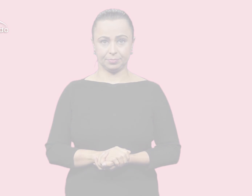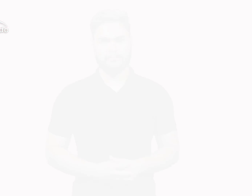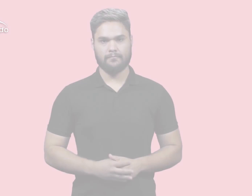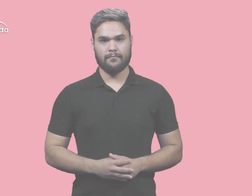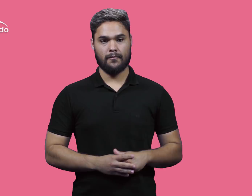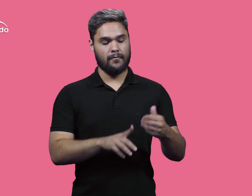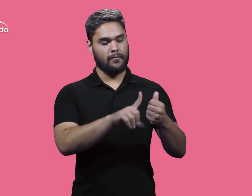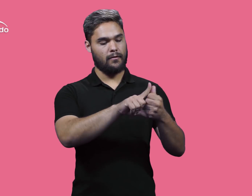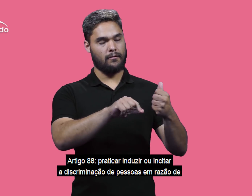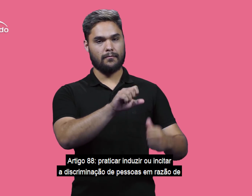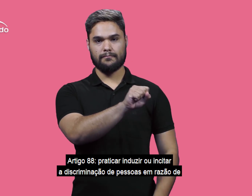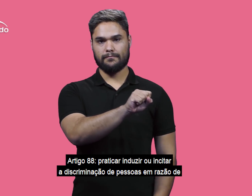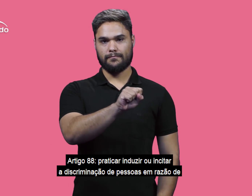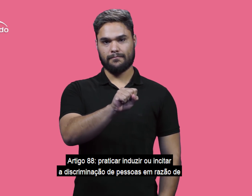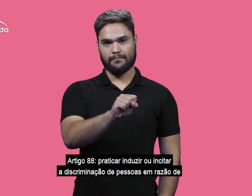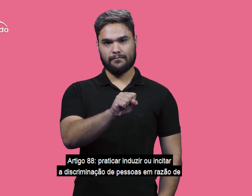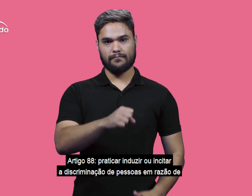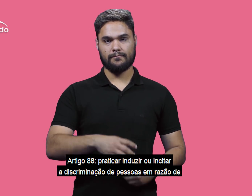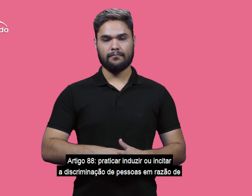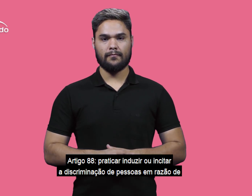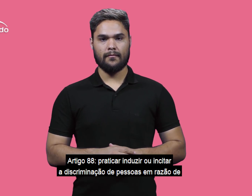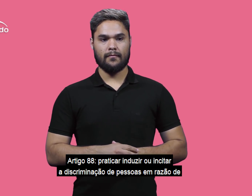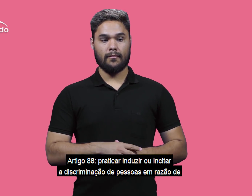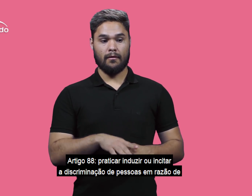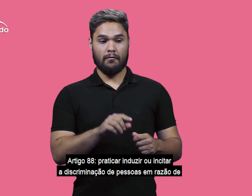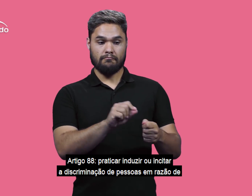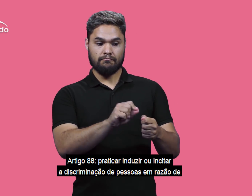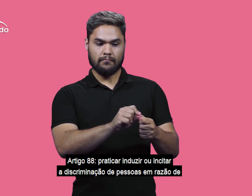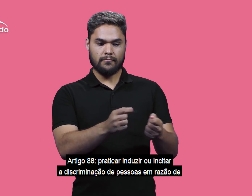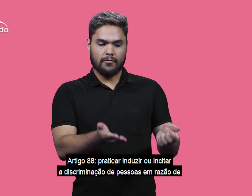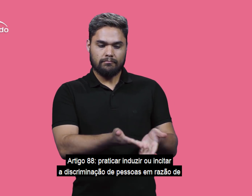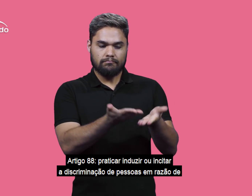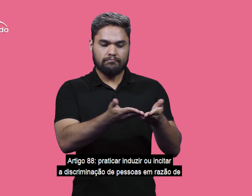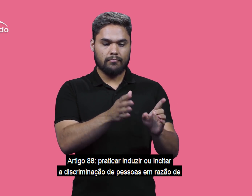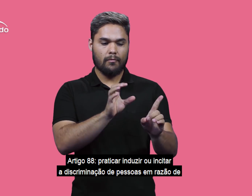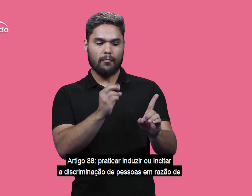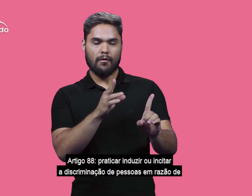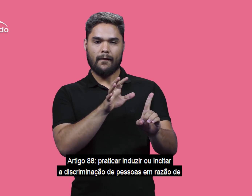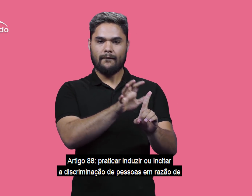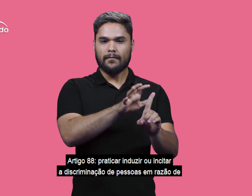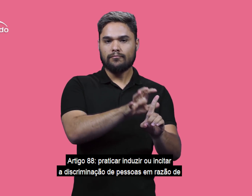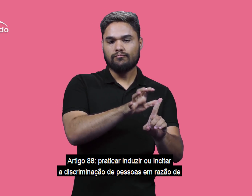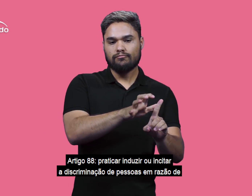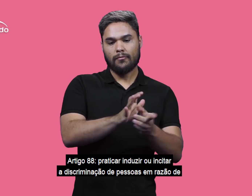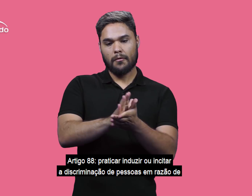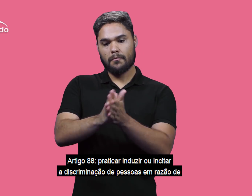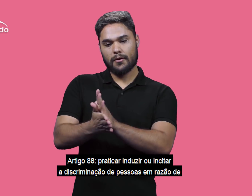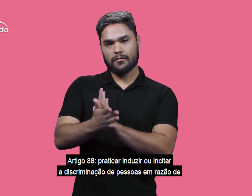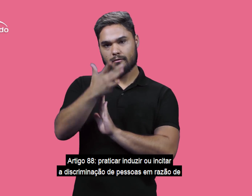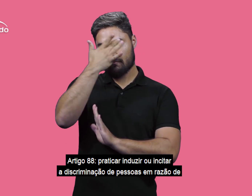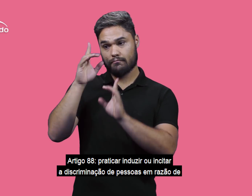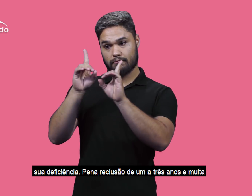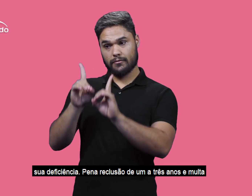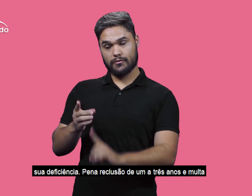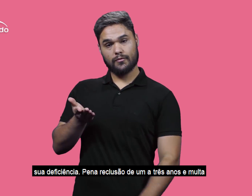o artigo 88 praticar induzir ou incitar discriminação de pessoa em razão de sua